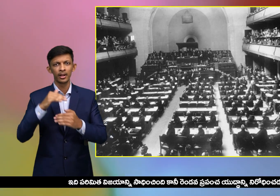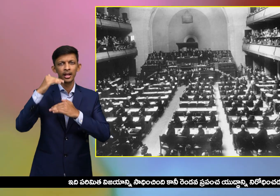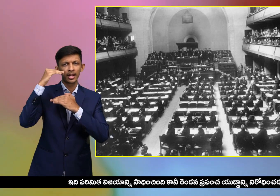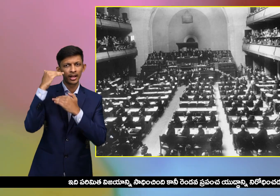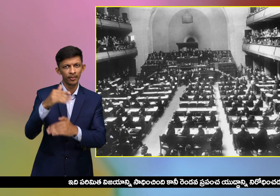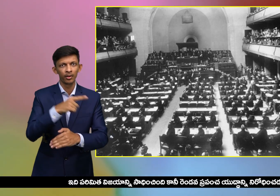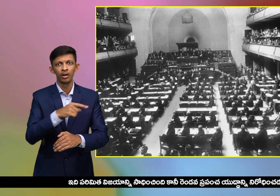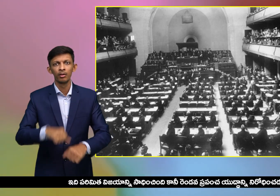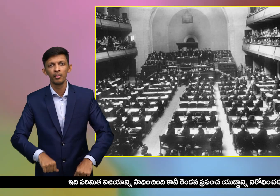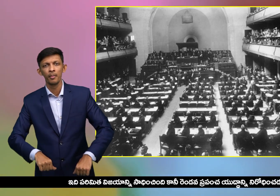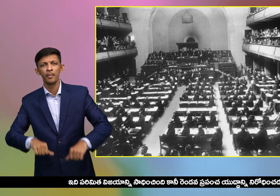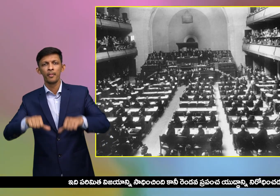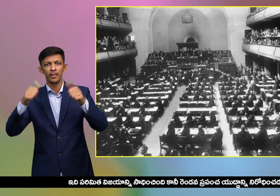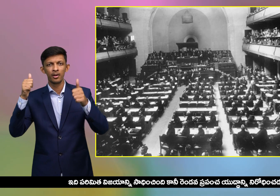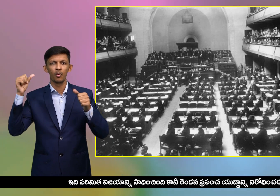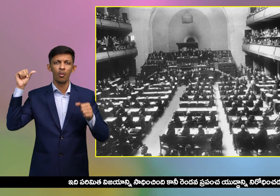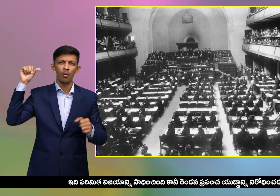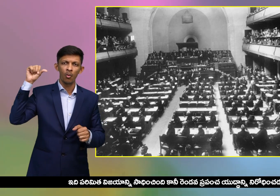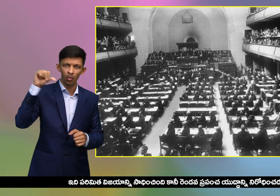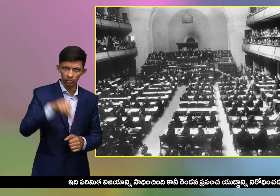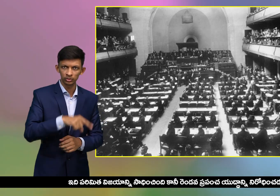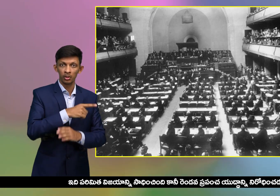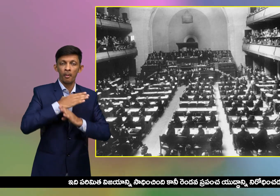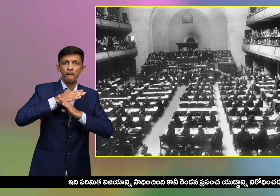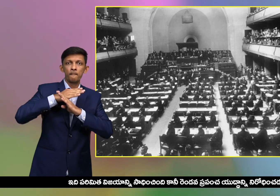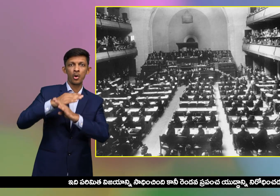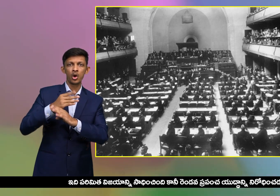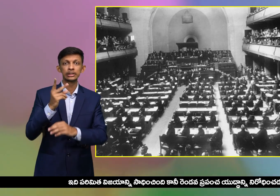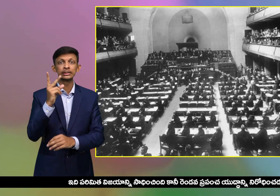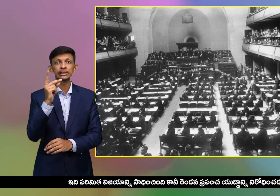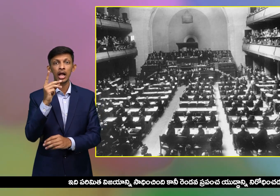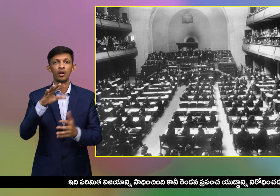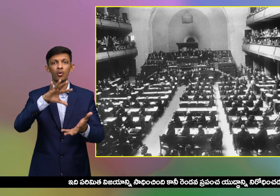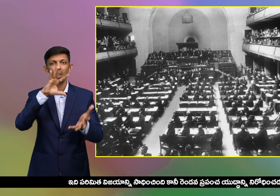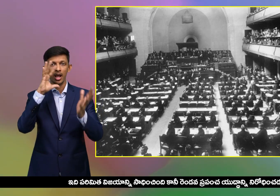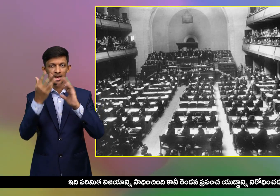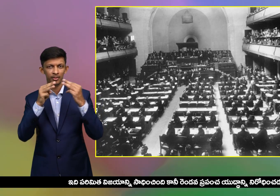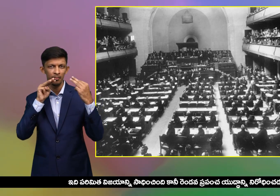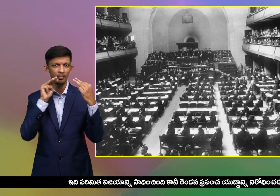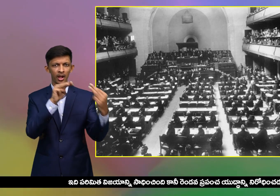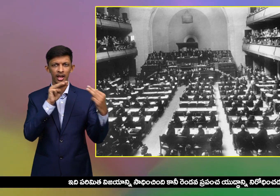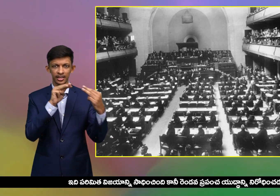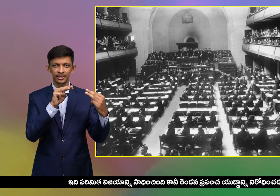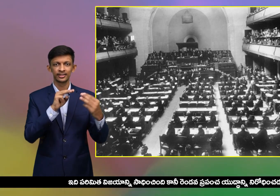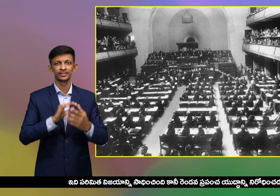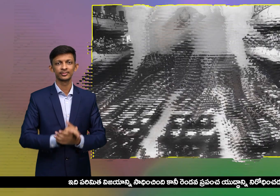ఇది పరిమిత విజయాన్ని సాధించింది కానీ రెండవ ప్రపంచ యుద్ధాన్ని నిరోధించడంలో విఫలమైంది.